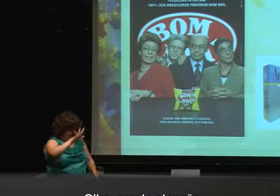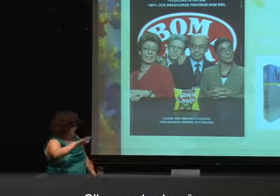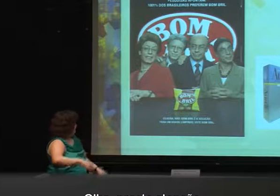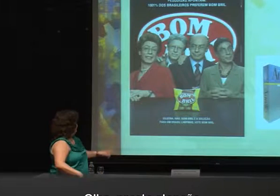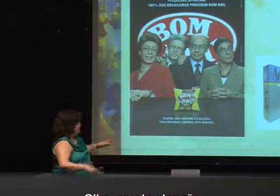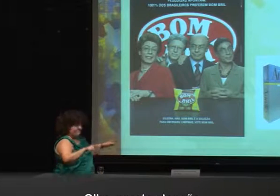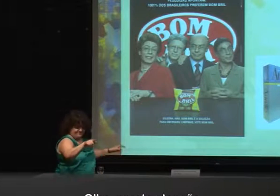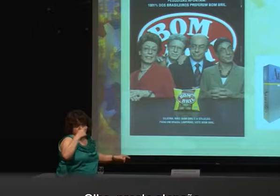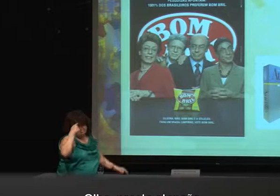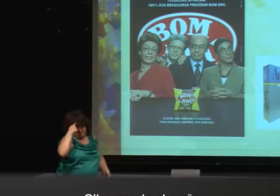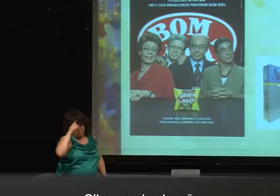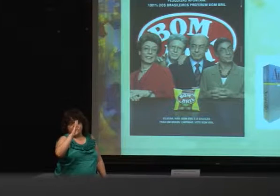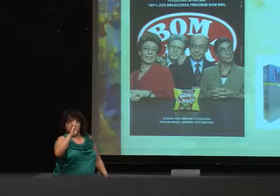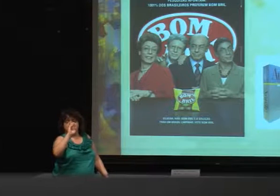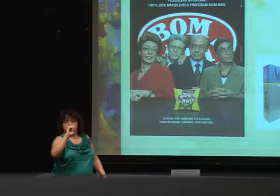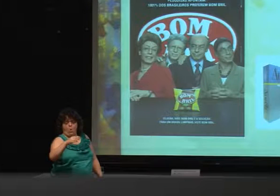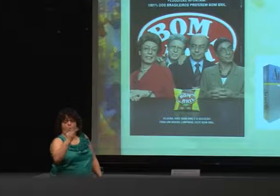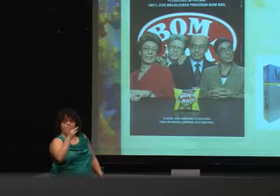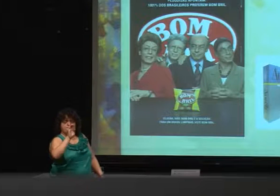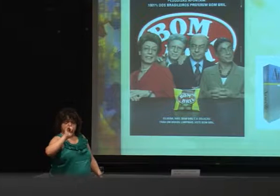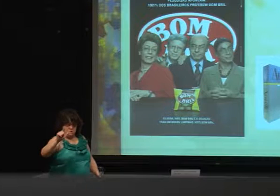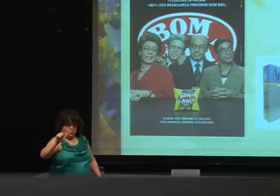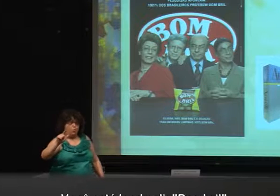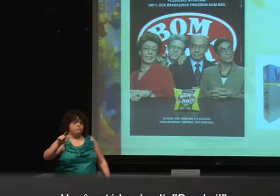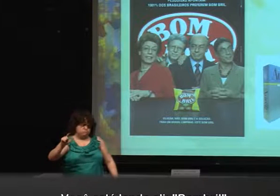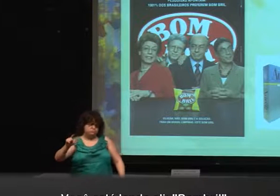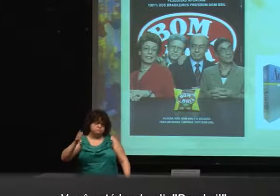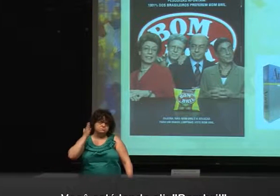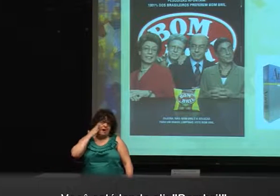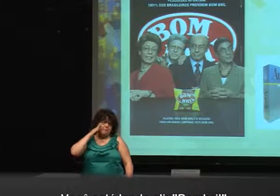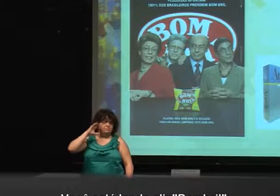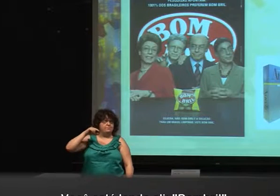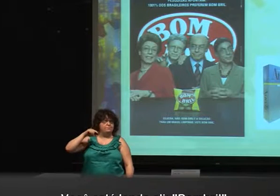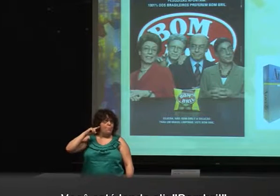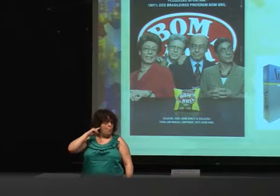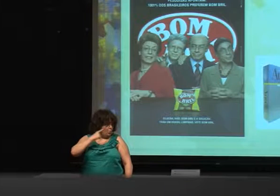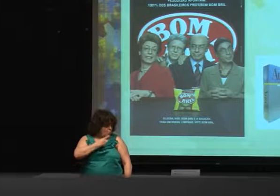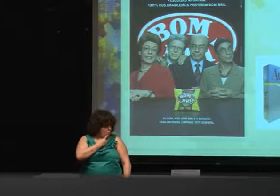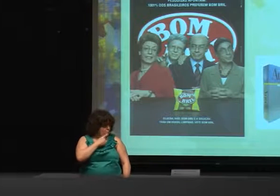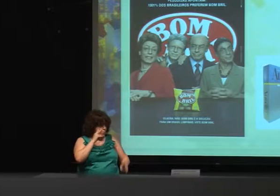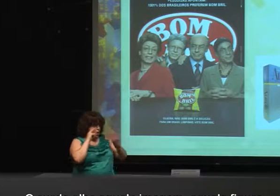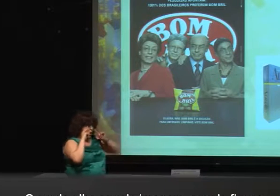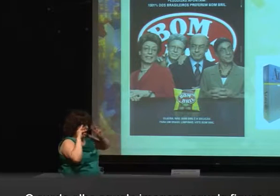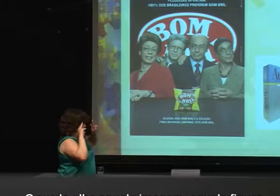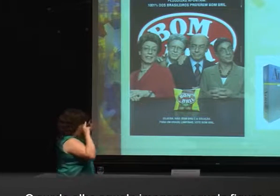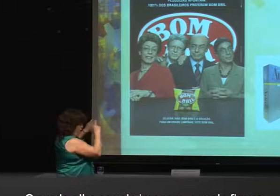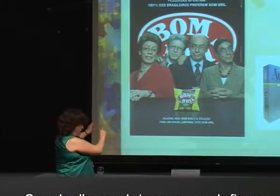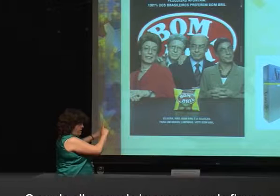Olha, preste atenção. Você está vendo ali, bombril. O surdo olha